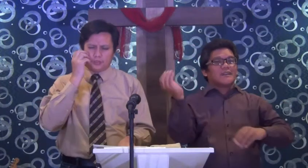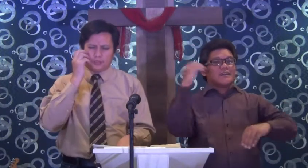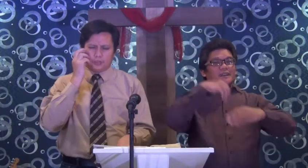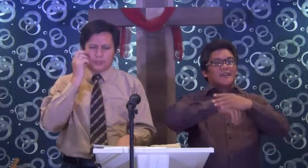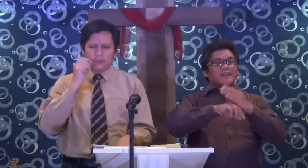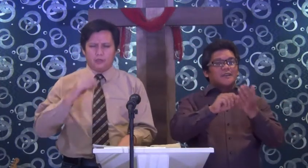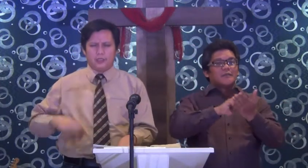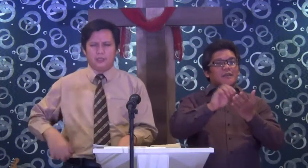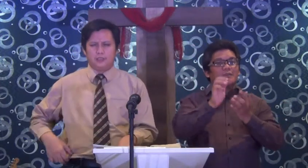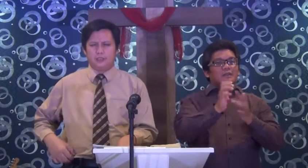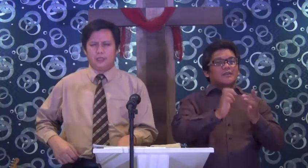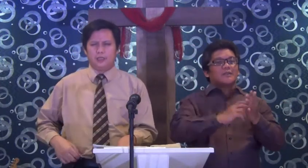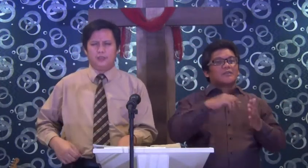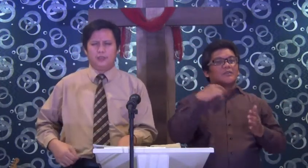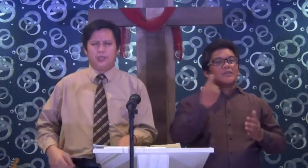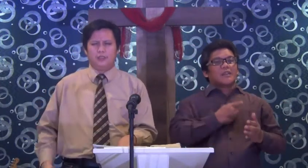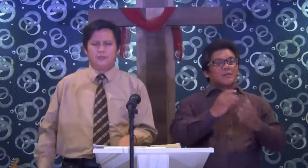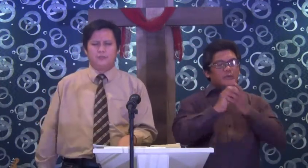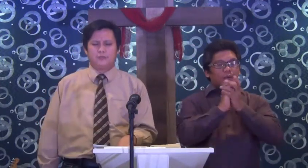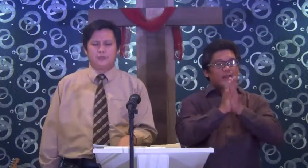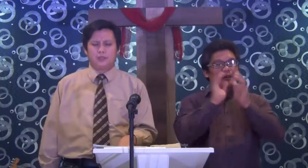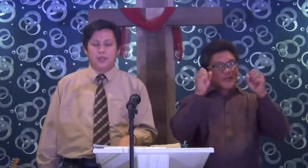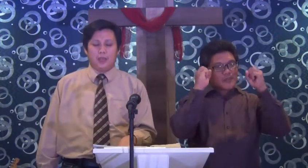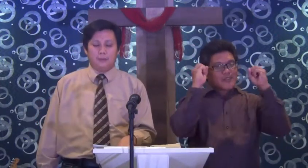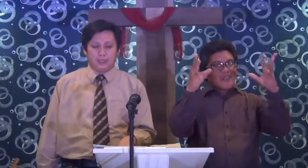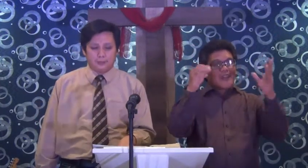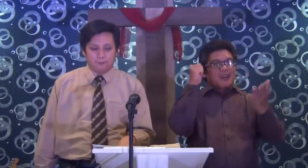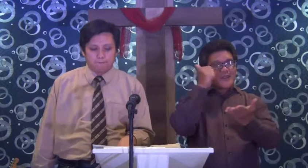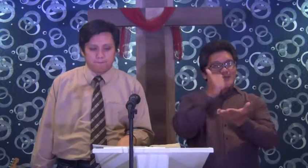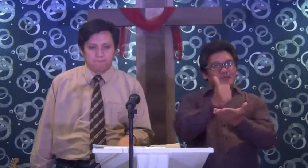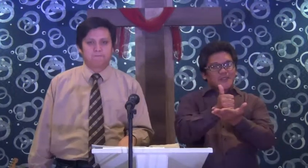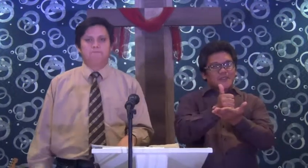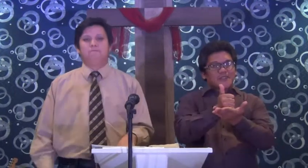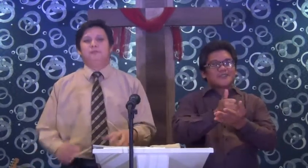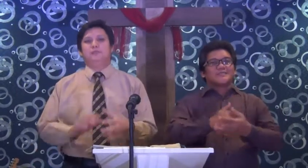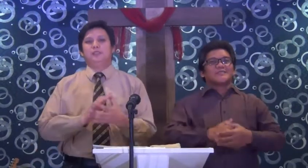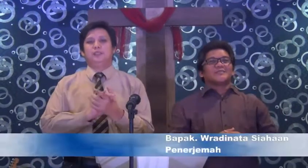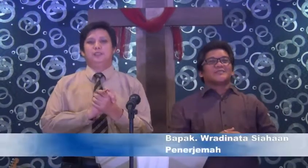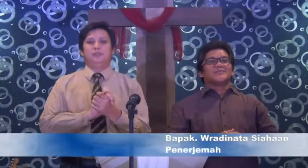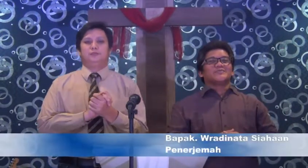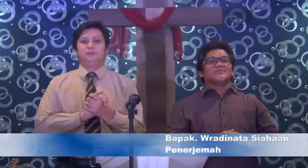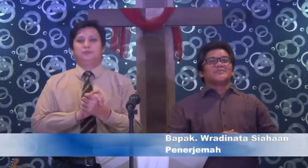nama Yesus kami berdoa. Haleluya. Amin.